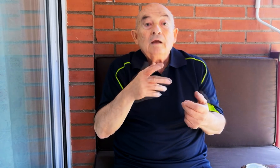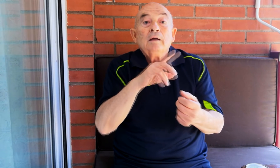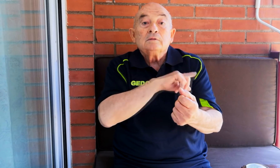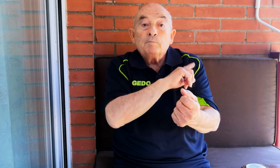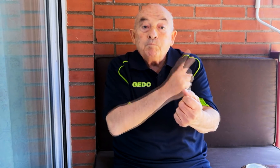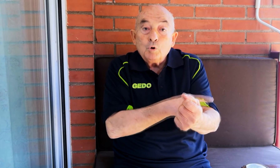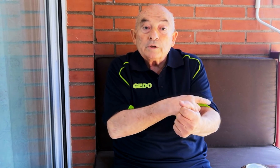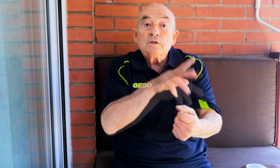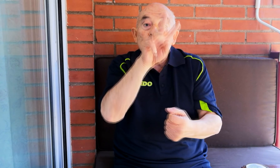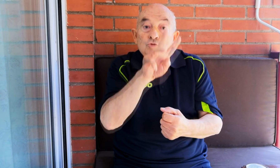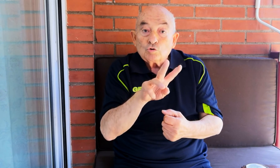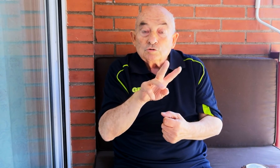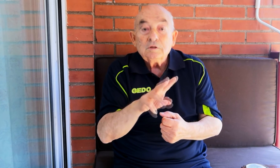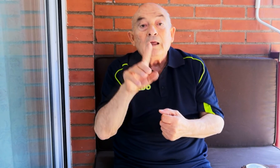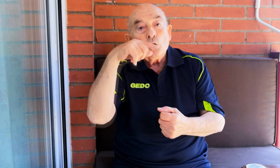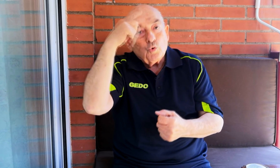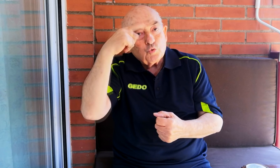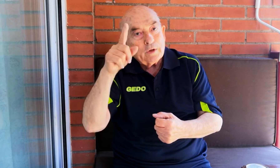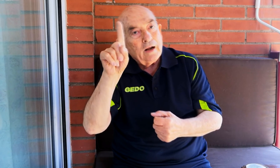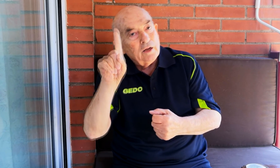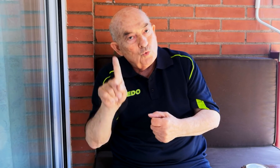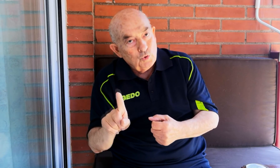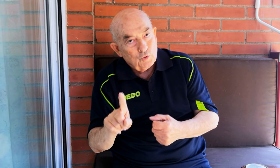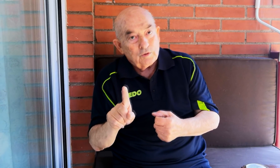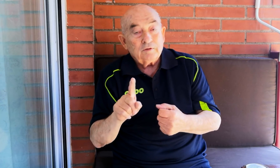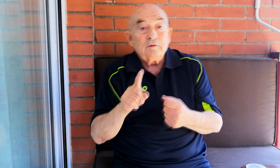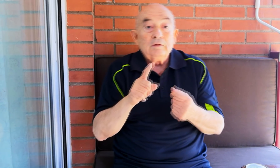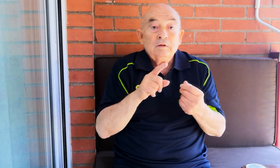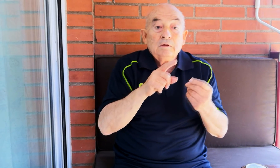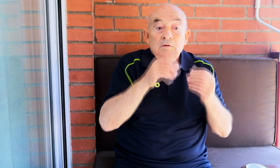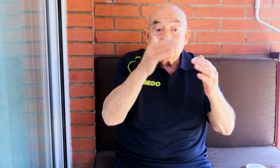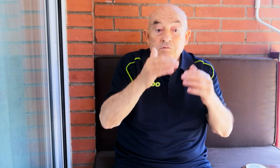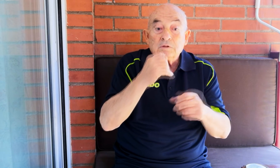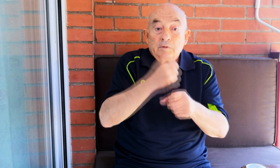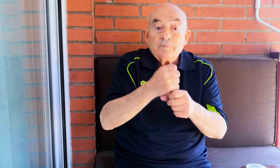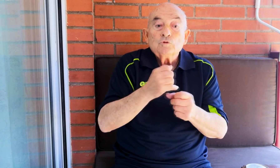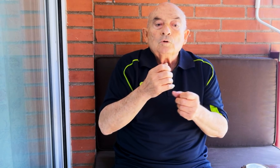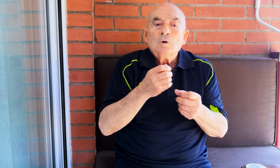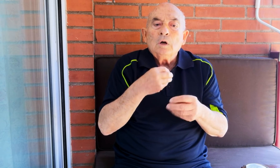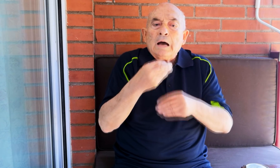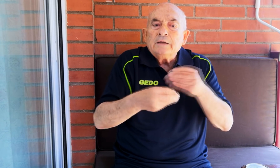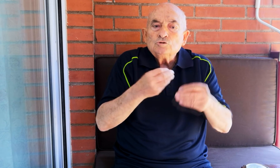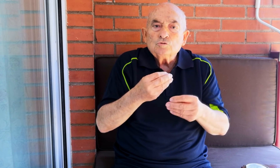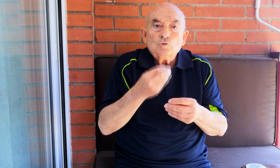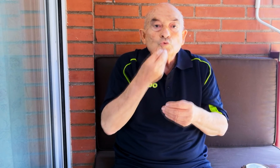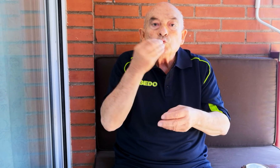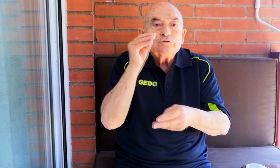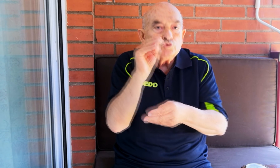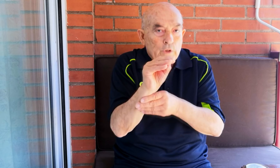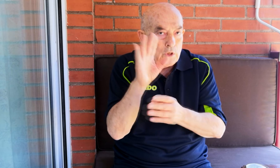Quan es va celebrar el segon campionat, vam poder celebrar finalment el primer de cultura. En aquella època